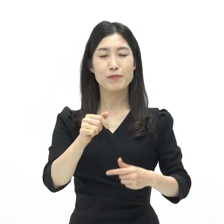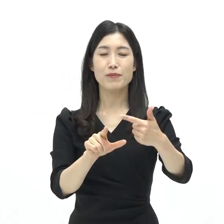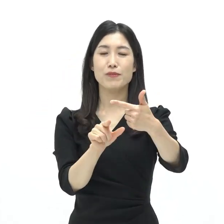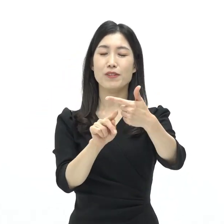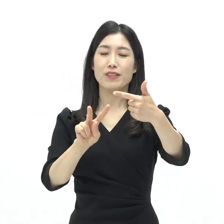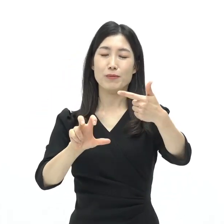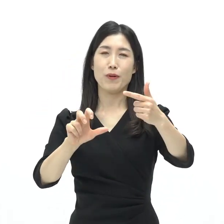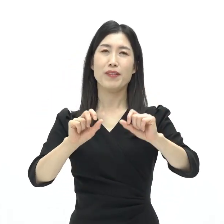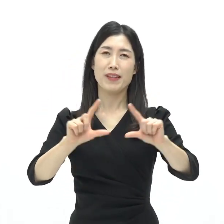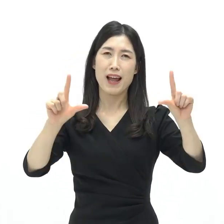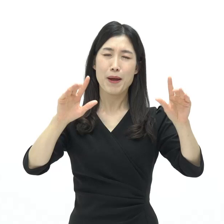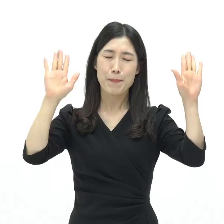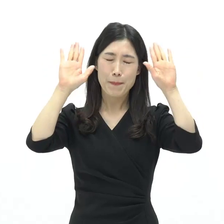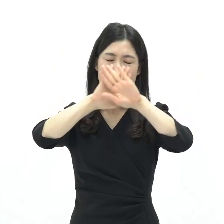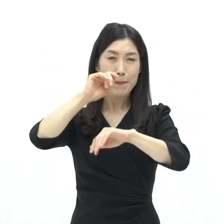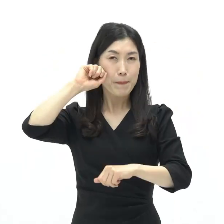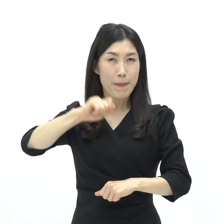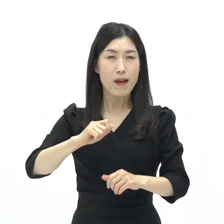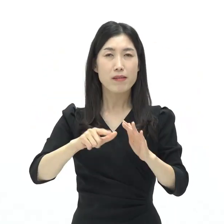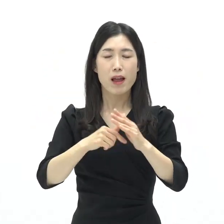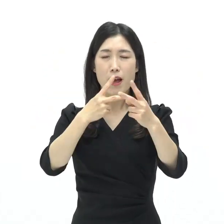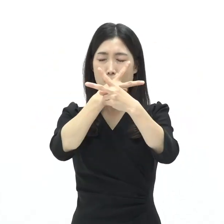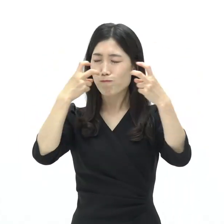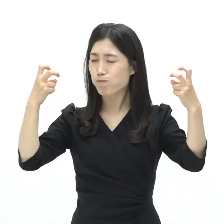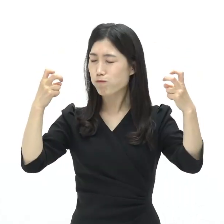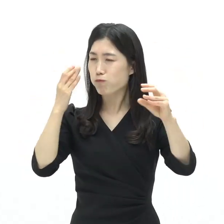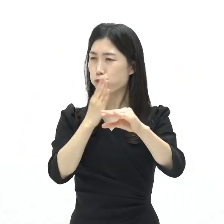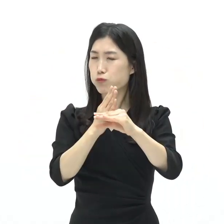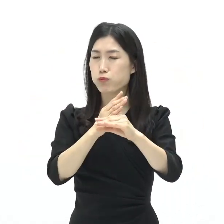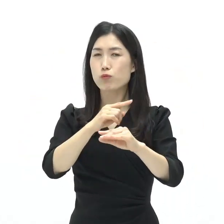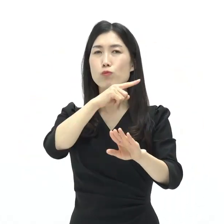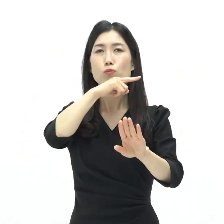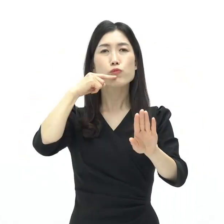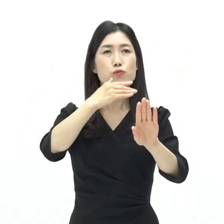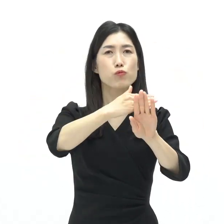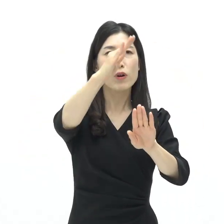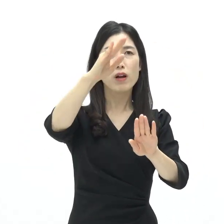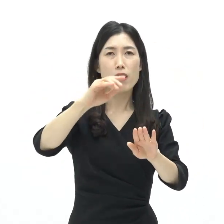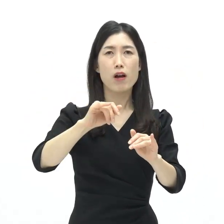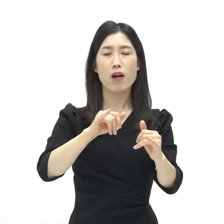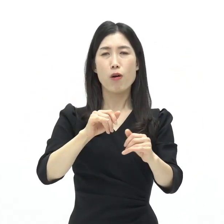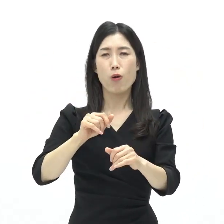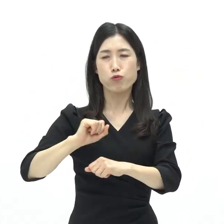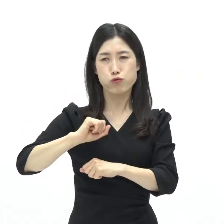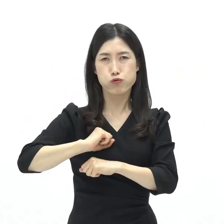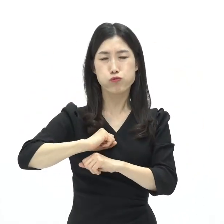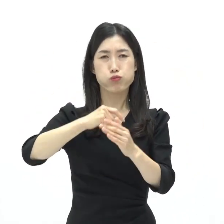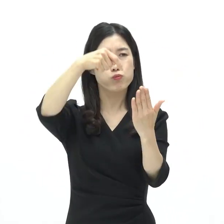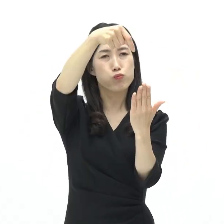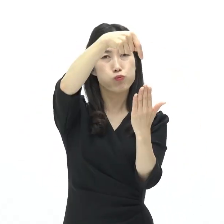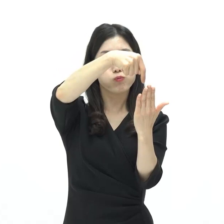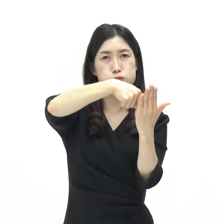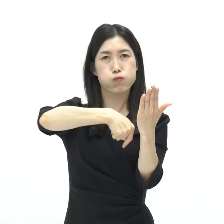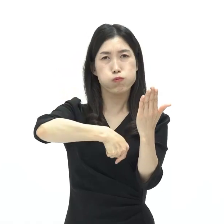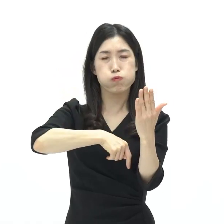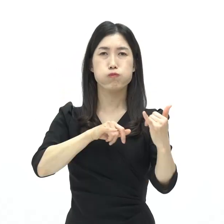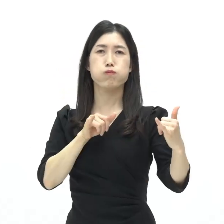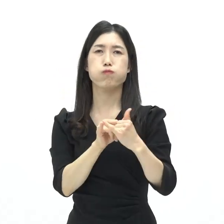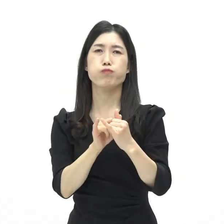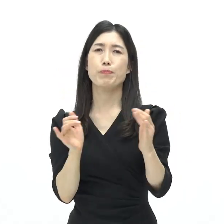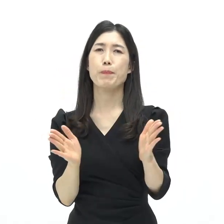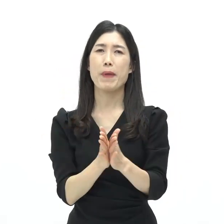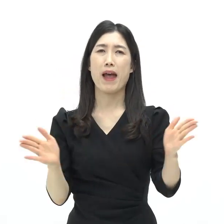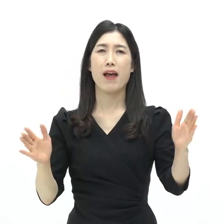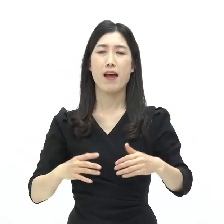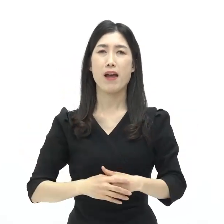1950년 6월 25일에 아주 이른 아침 모두가 잠든 시간에 북한의 군대가 전차를 앞세워 우리나라를